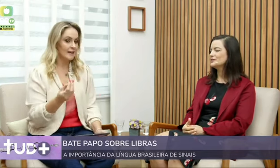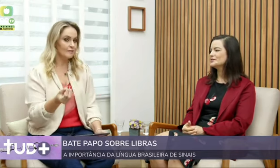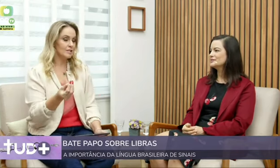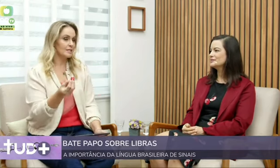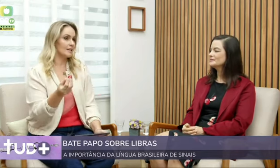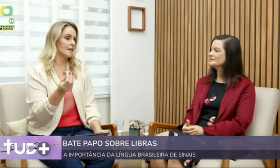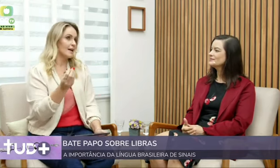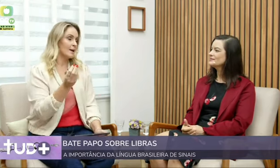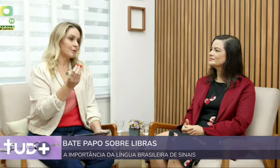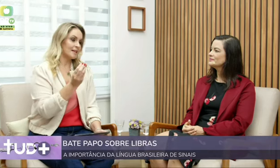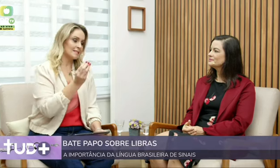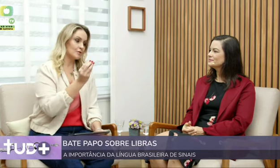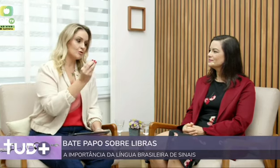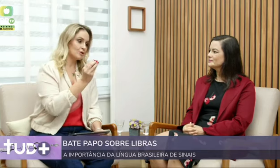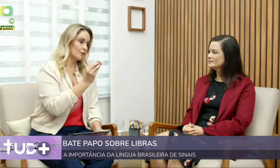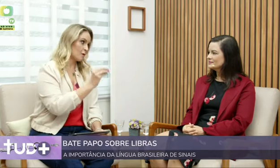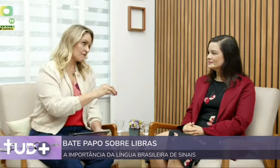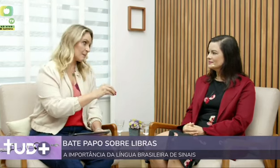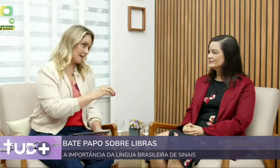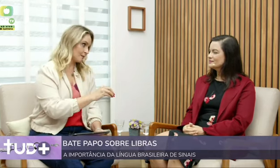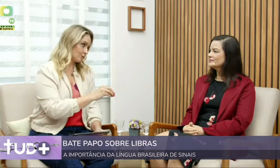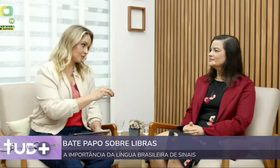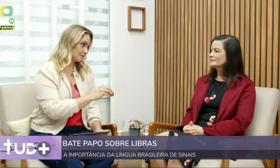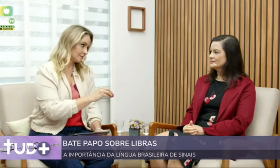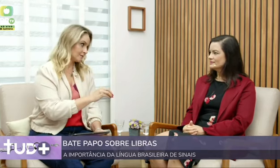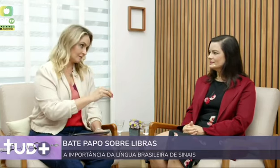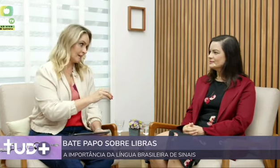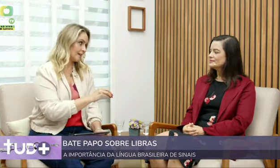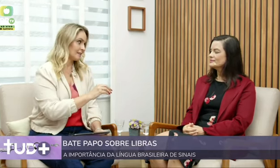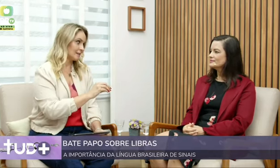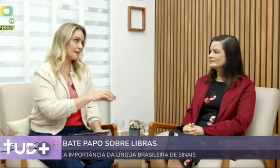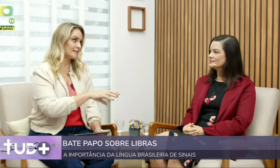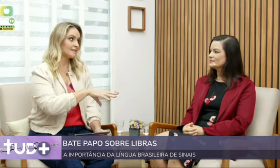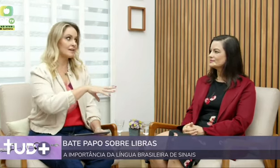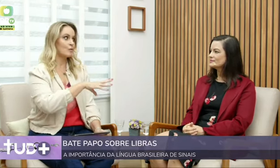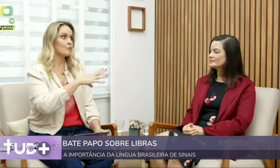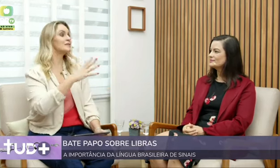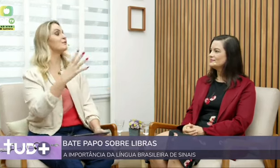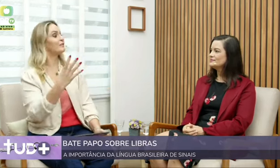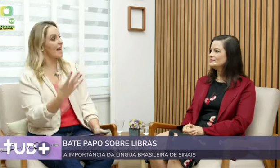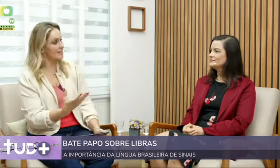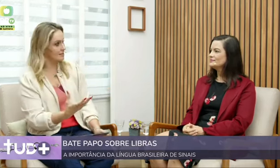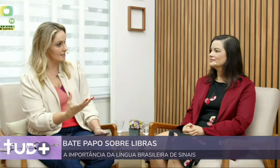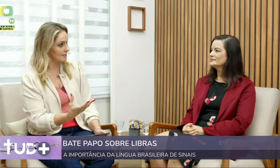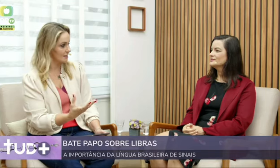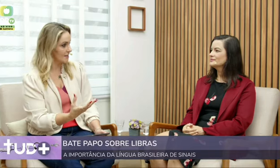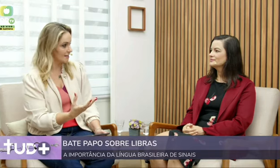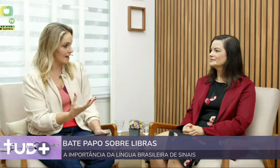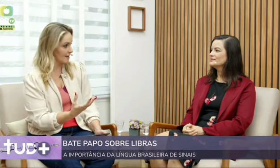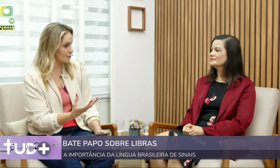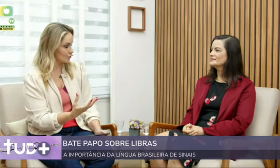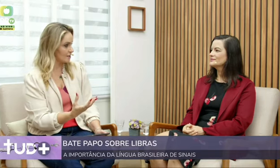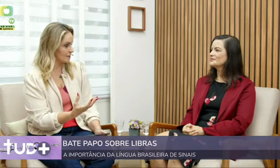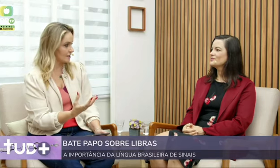E aí você ensina, porque existe um alfabeto, né? E também existem algumas frases. É isso, assim,